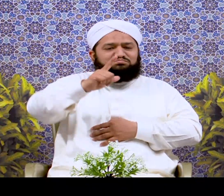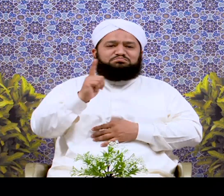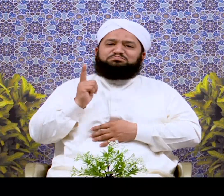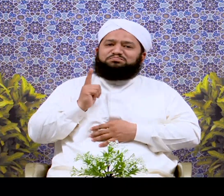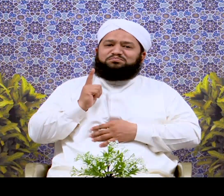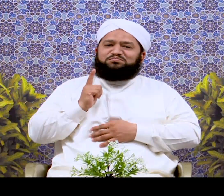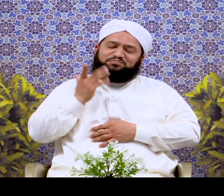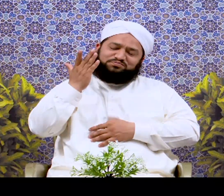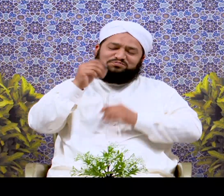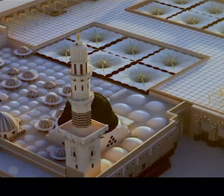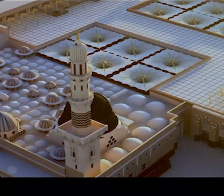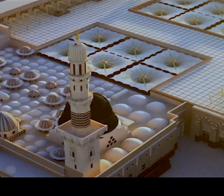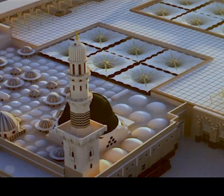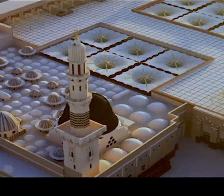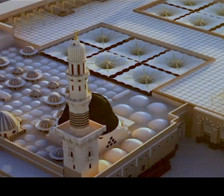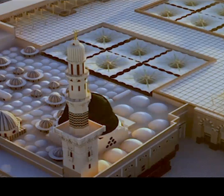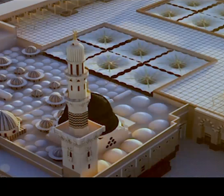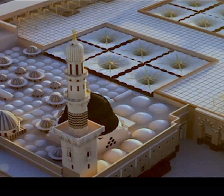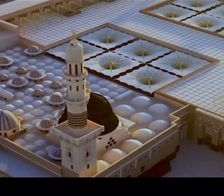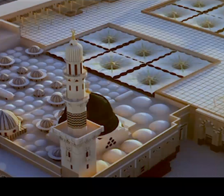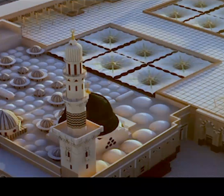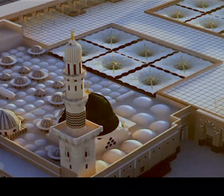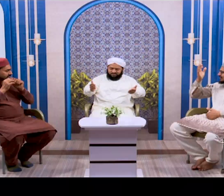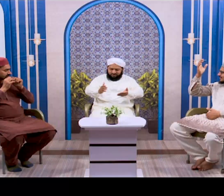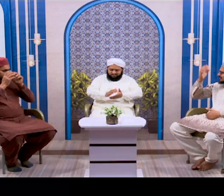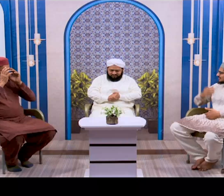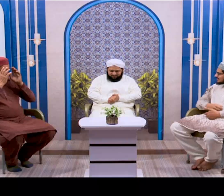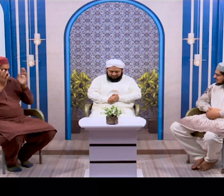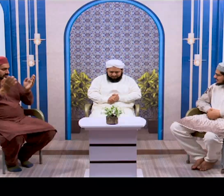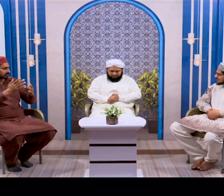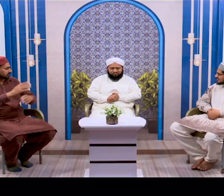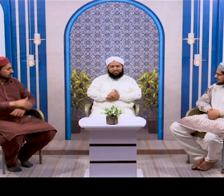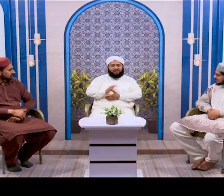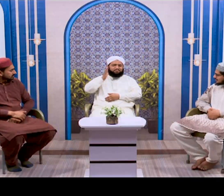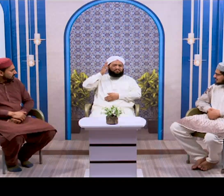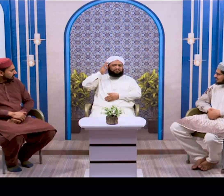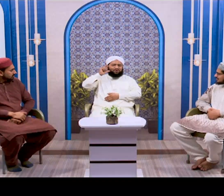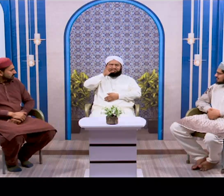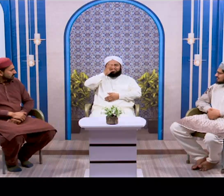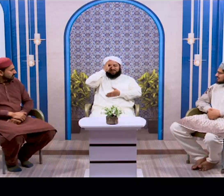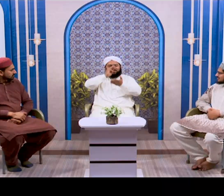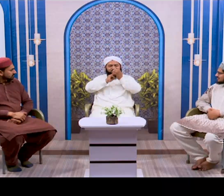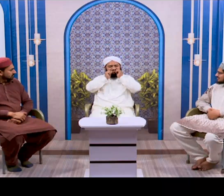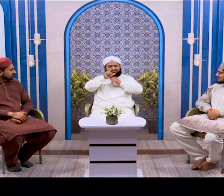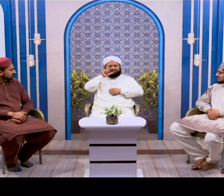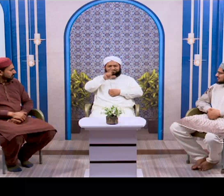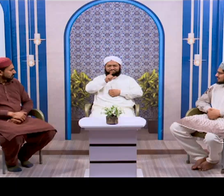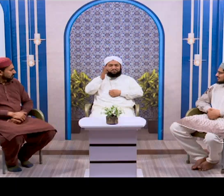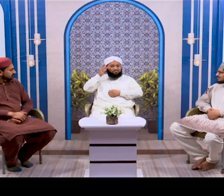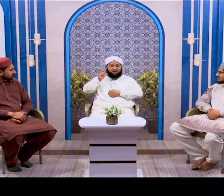صلو علی الحبیب صلی اللہ علی محمد۔ اے عاشقان رسول، انبیاء کرام علیہم السلام امام کا انتظار